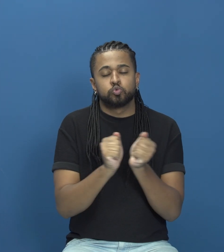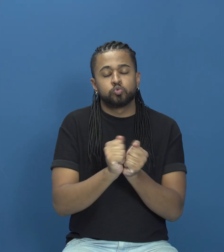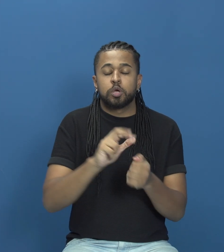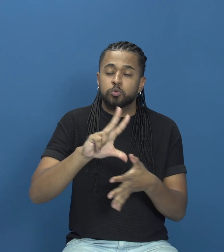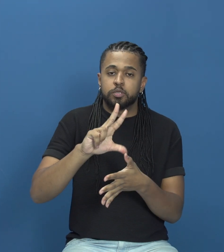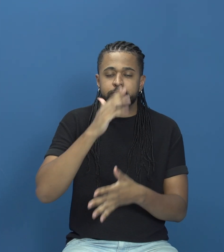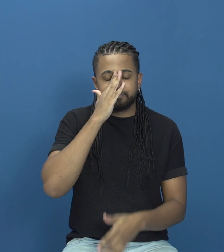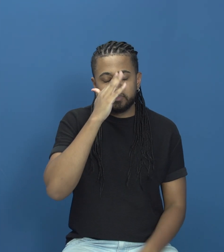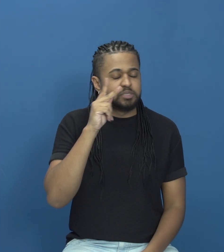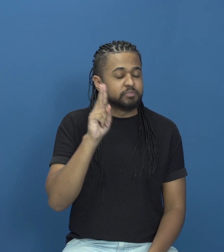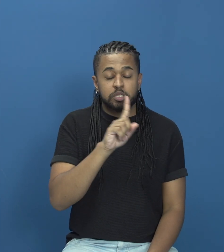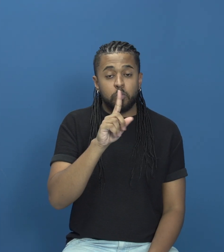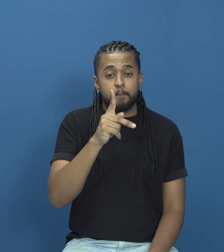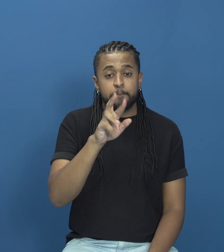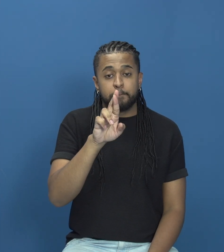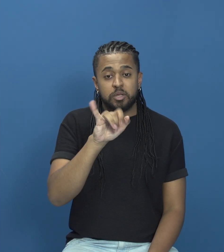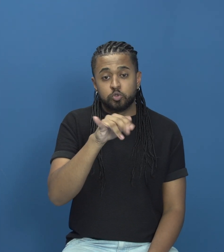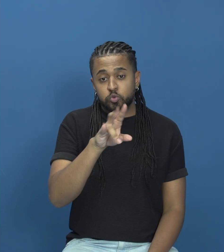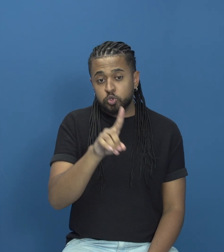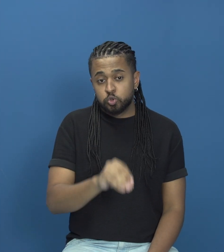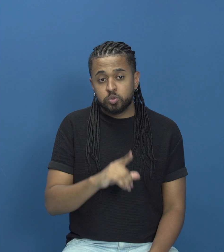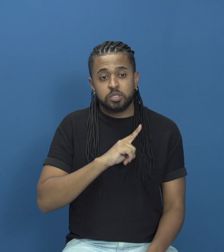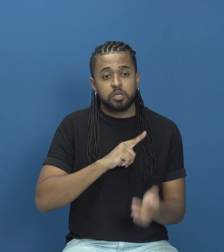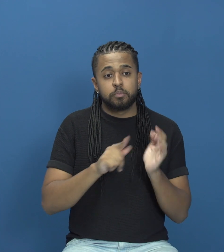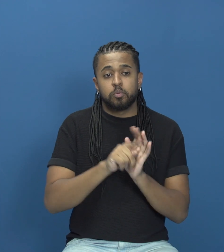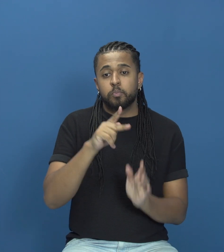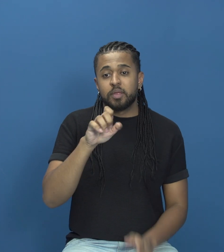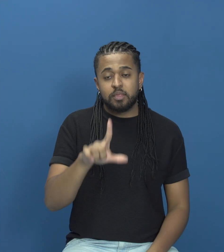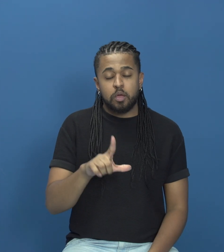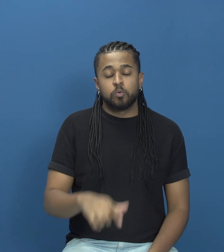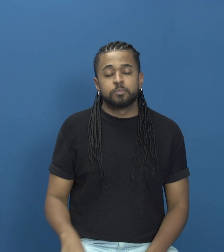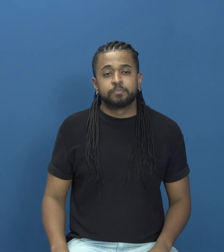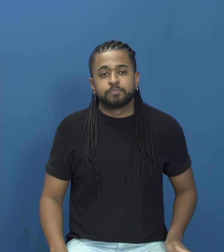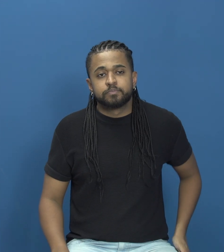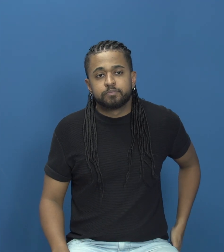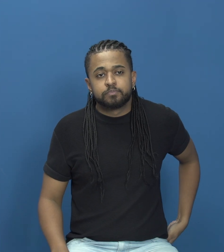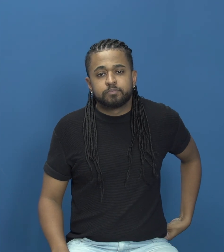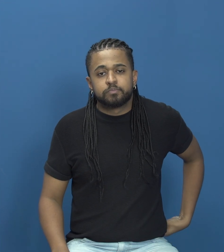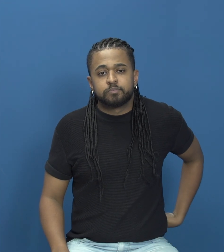UNILA, sem prejuízo das sanções penais eventualmente cabíveis.